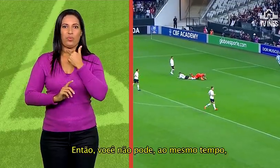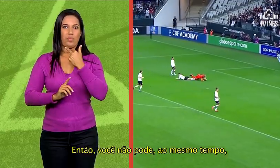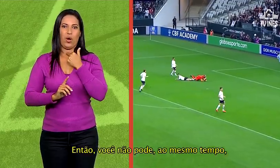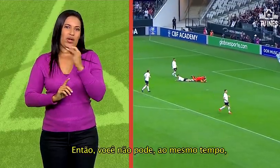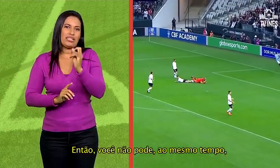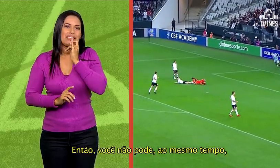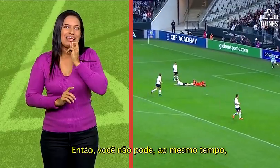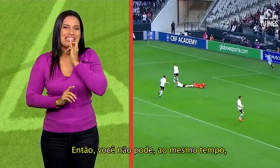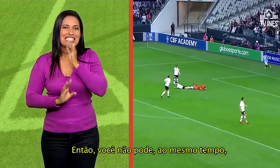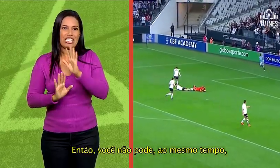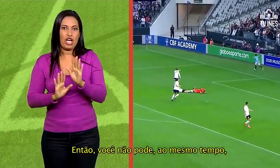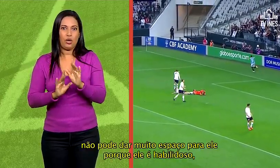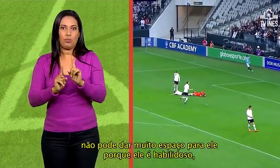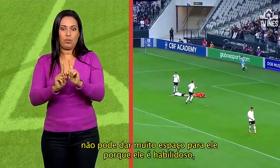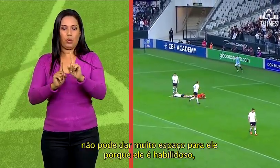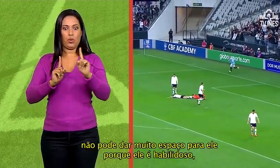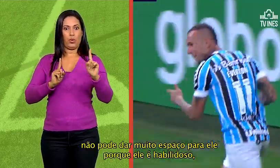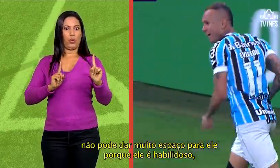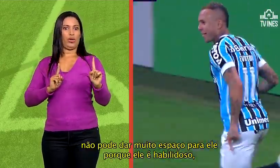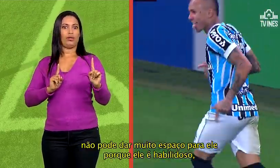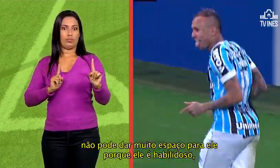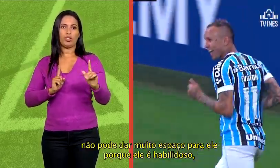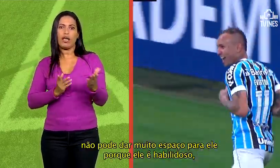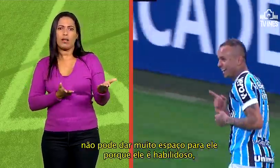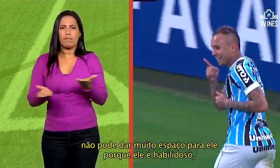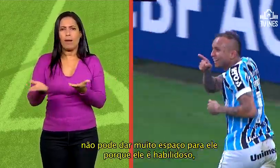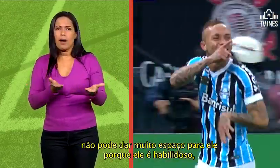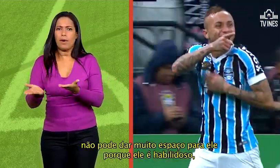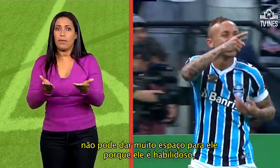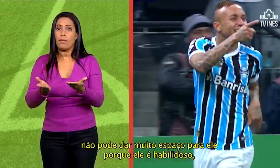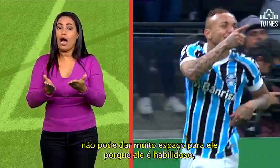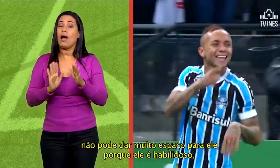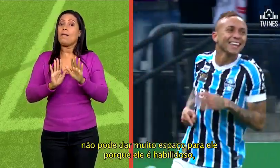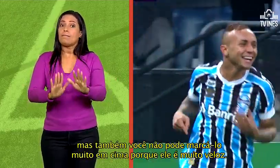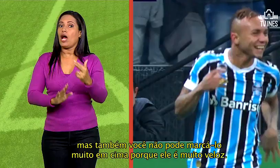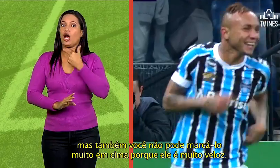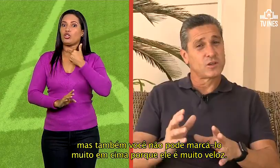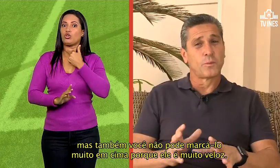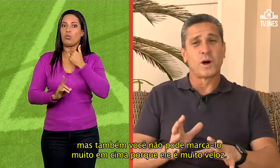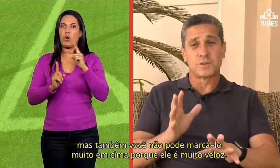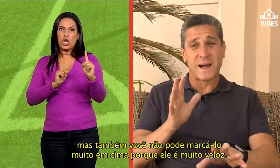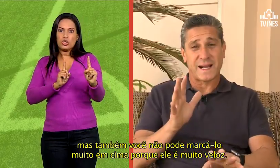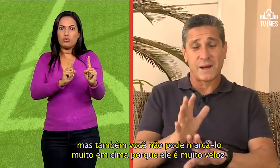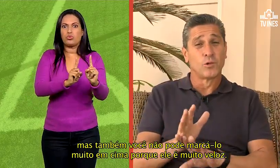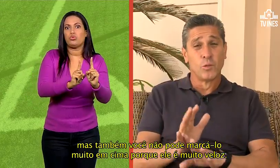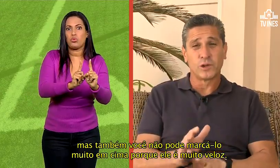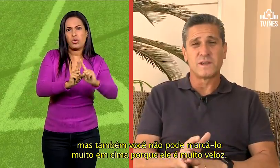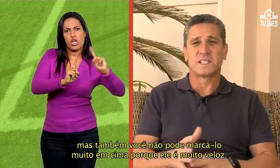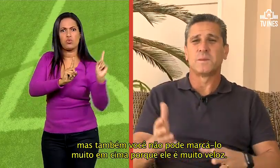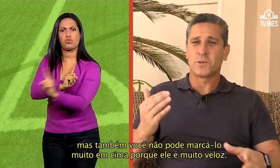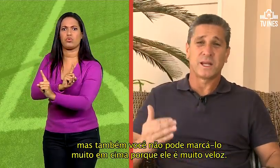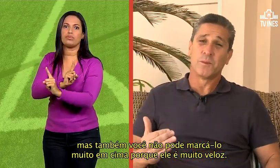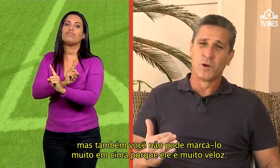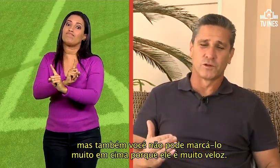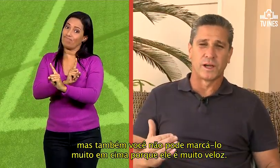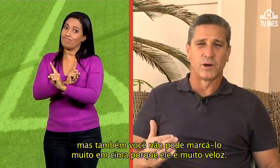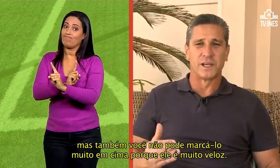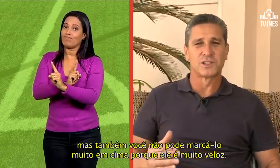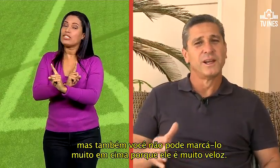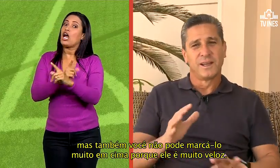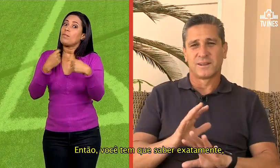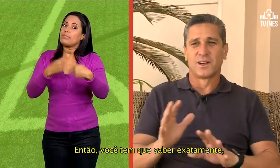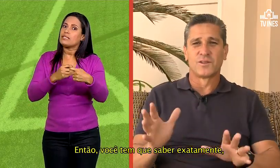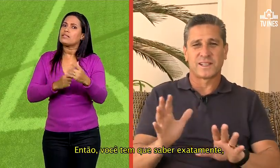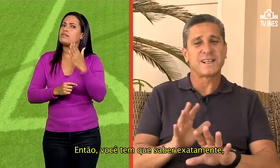você não pode, ao mesmo tempo, não pode dar muito espaço para ele, porque ele é habilidoso, mas também você não pode marcá-lo muito em cima, porque ele é muito